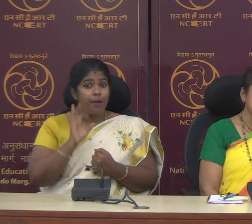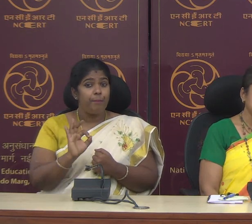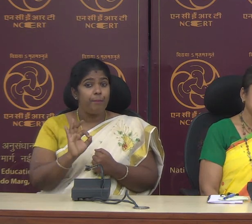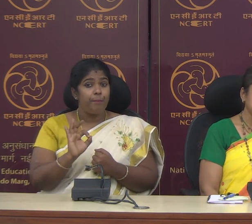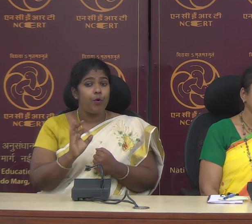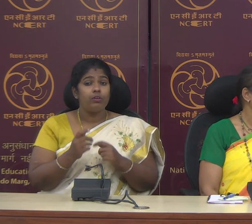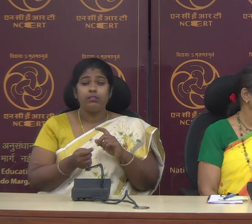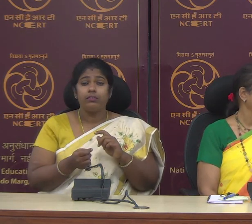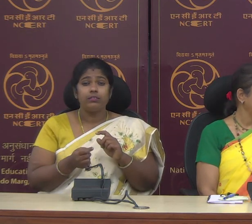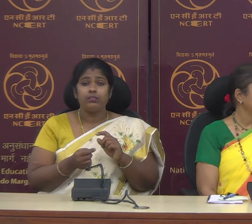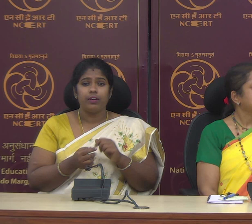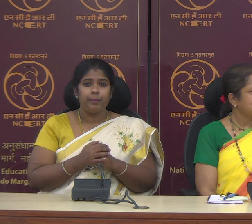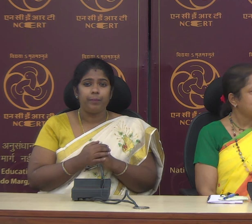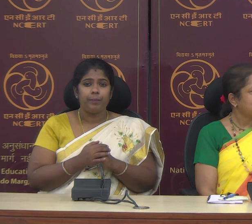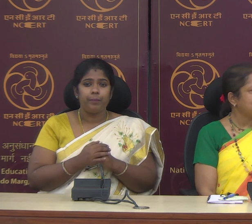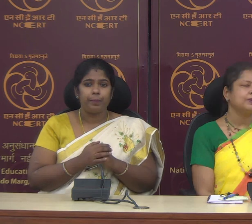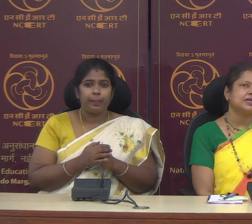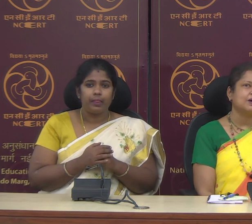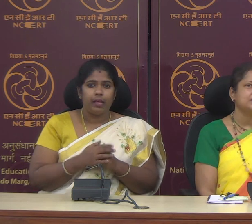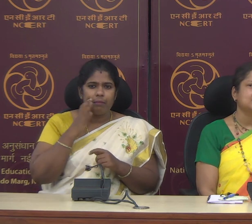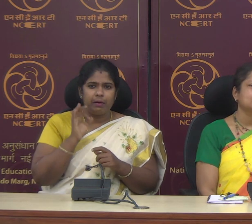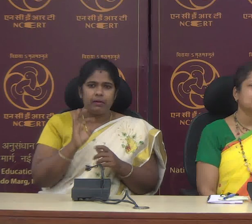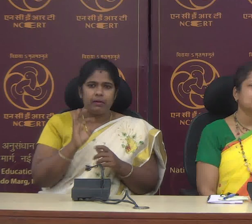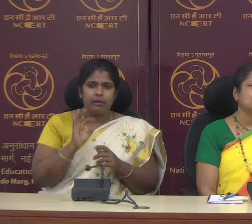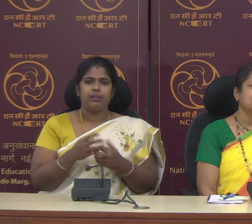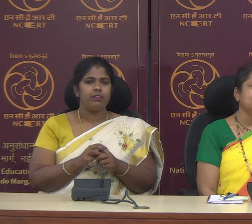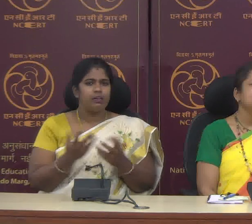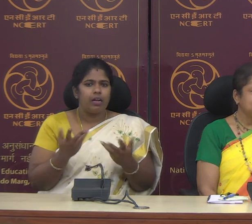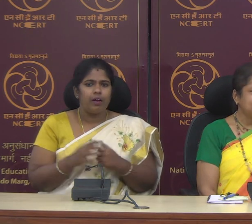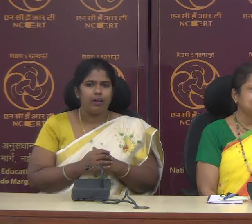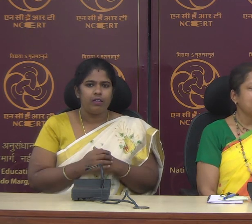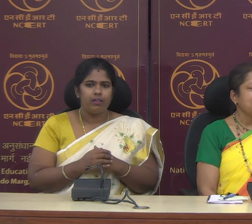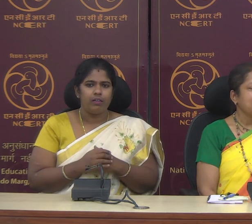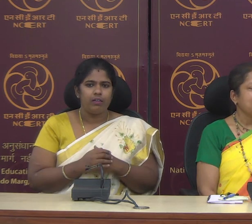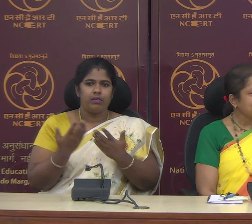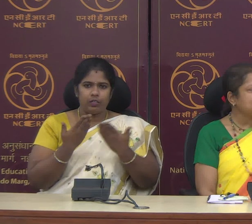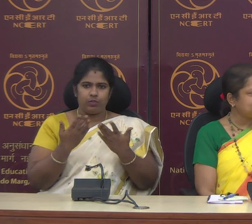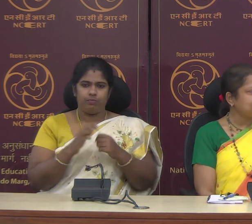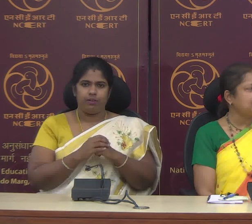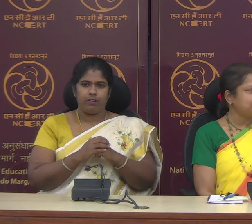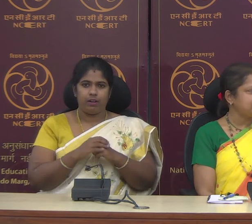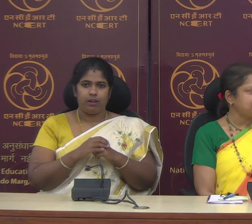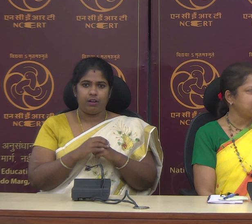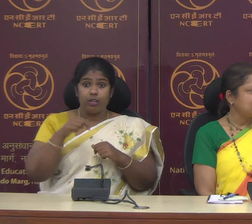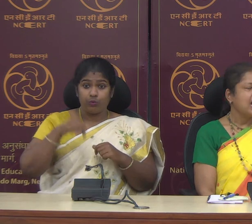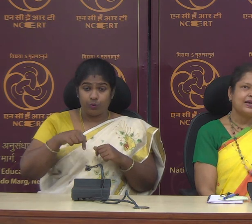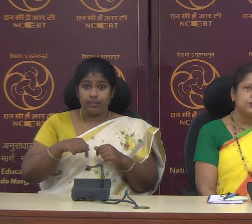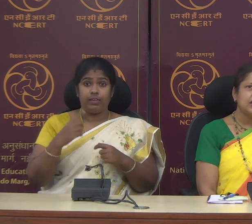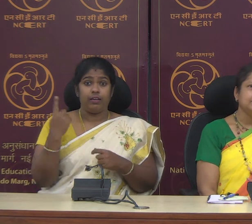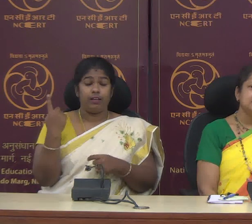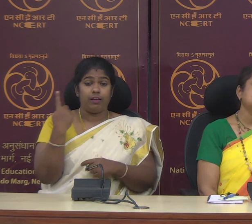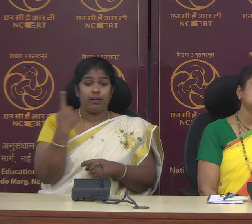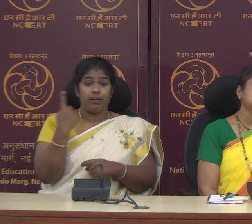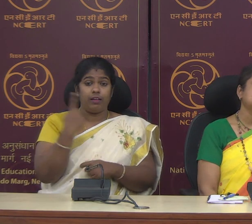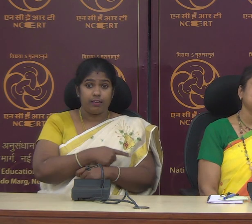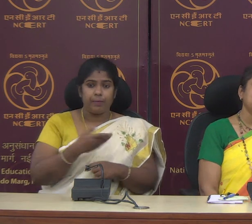ज़रूरत नहीं है या योग्यता नहीं है कि जिसके बिना मेरा समावेशी कक्षाओं में काम नहीं चलेगा। आज के दिन में भी, आज क्योंकि